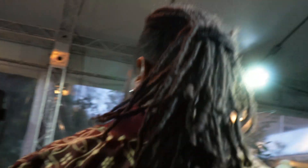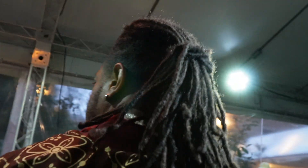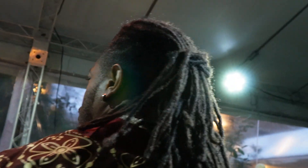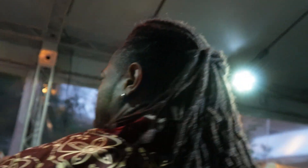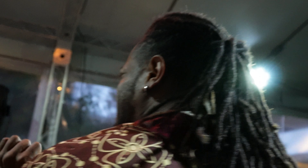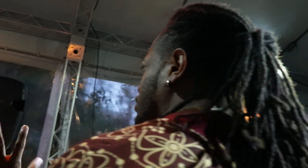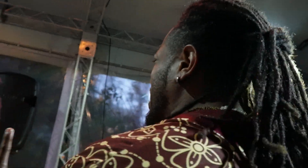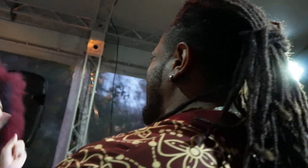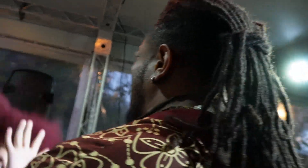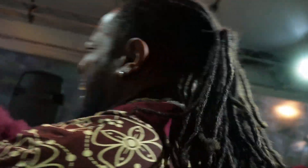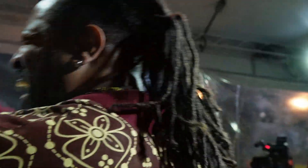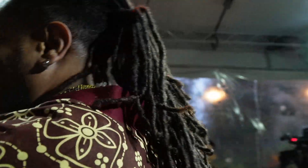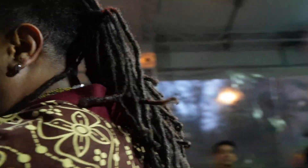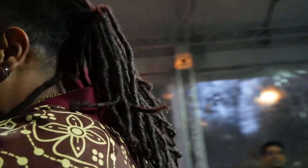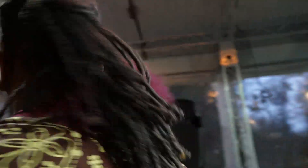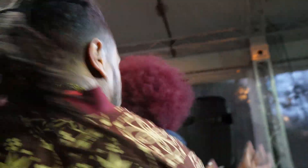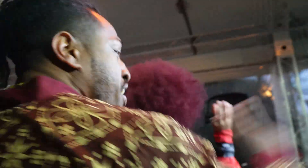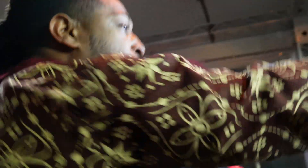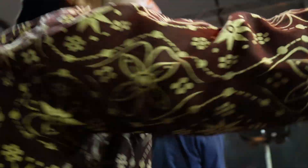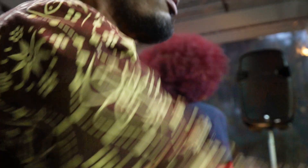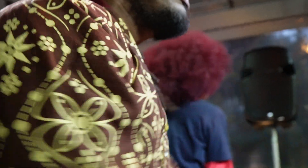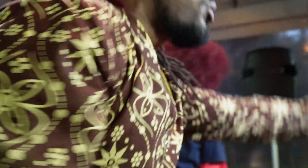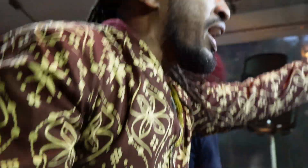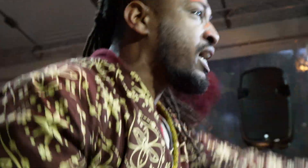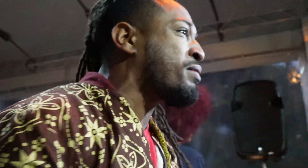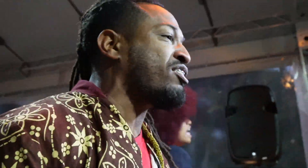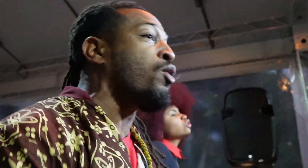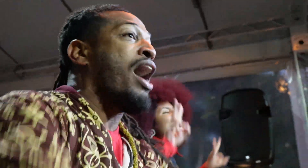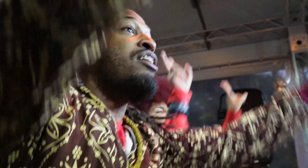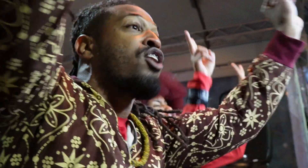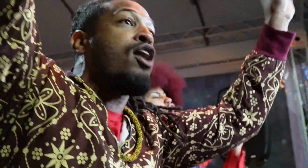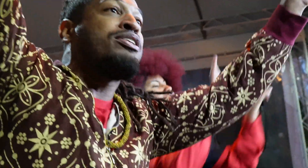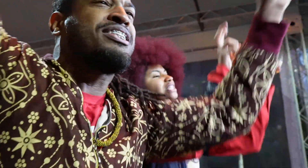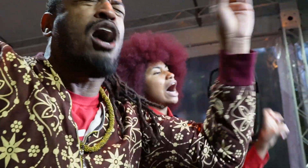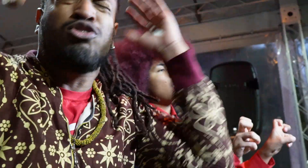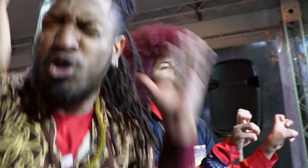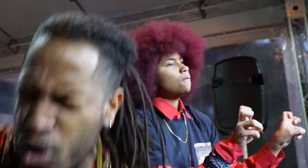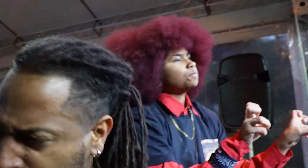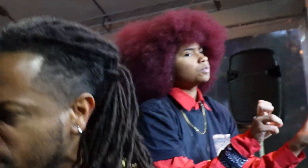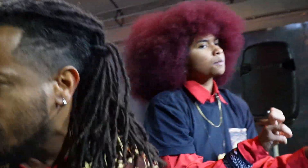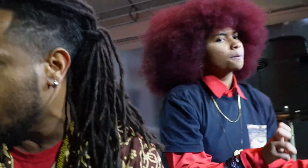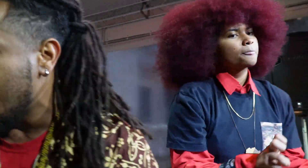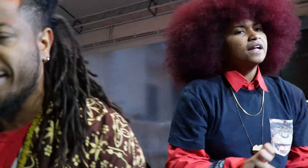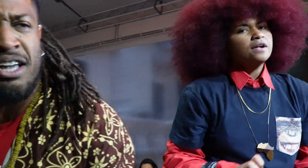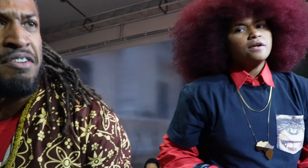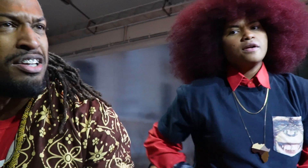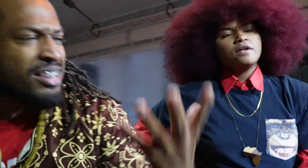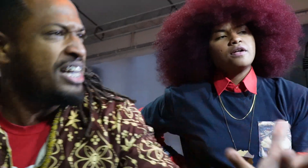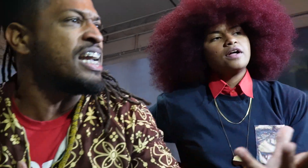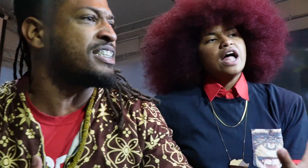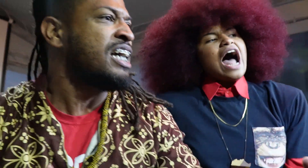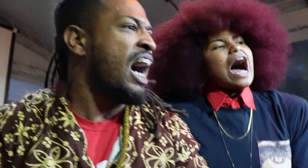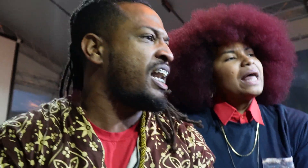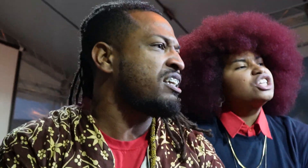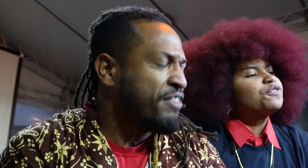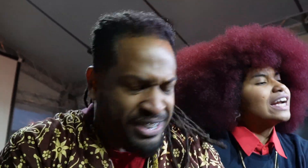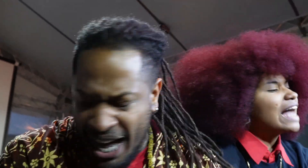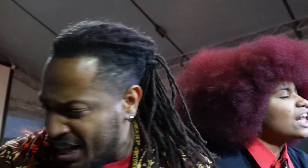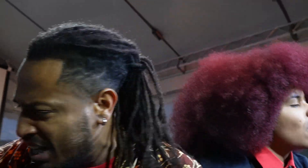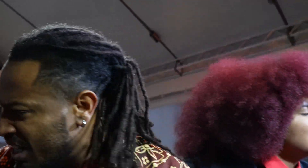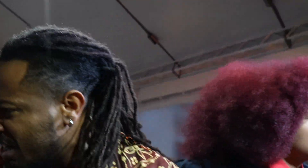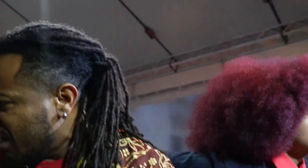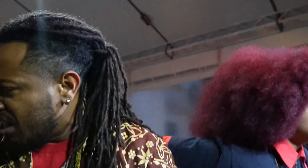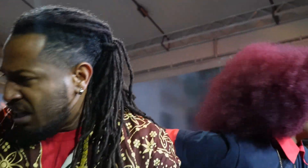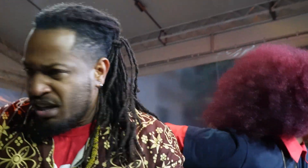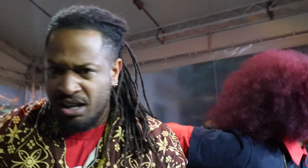cabelo é bonito, mas já tem que atualizar. Ah, seu negócio, sua química, sua solução. Duro é ter que ver nossas rainhas. Além de